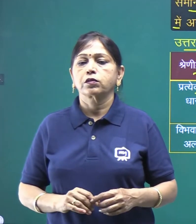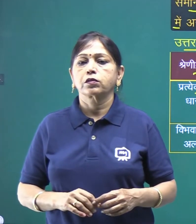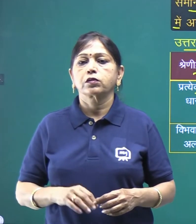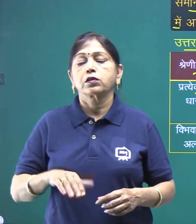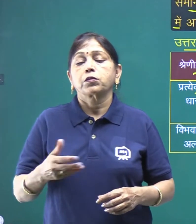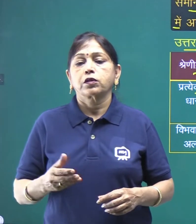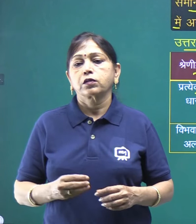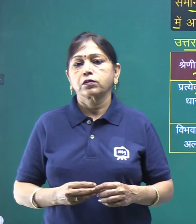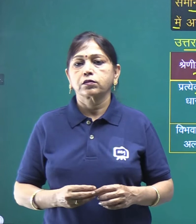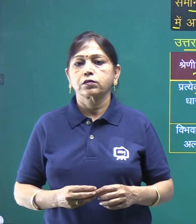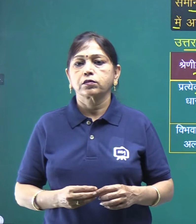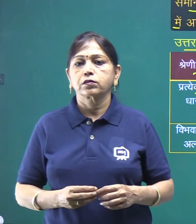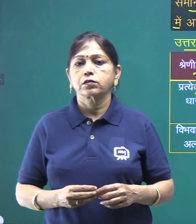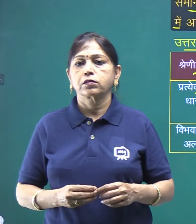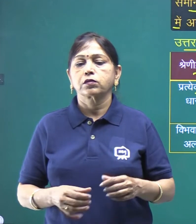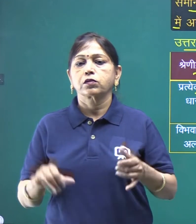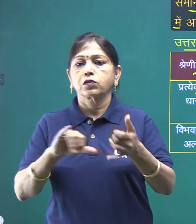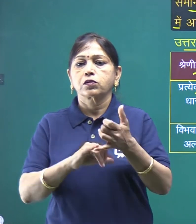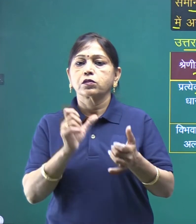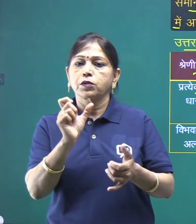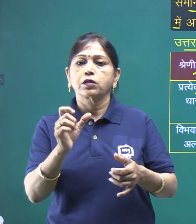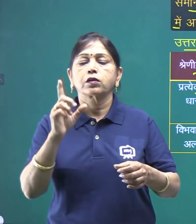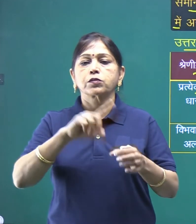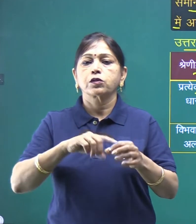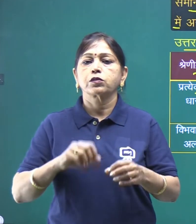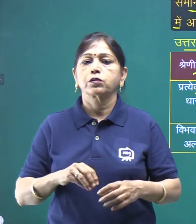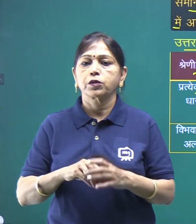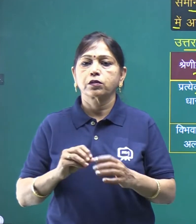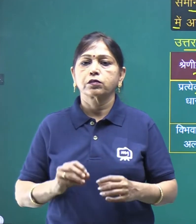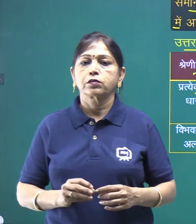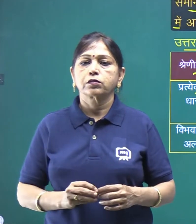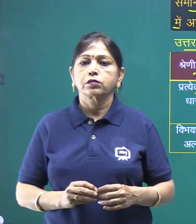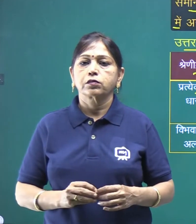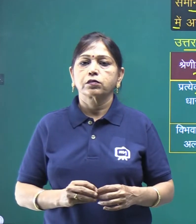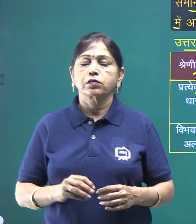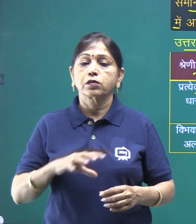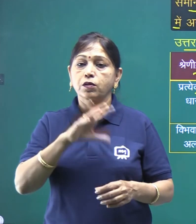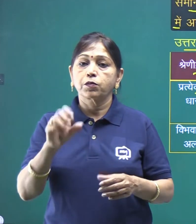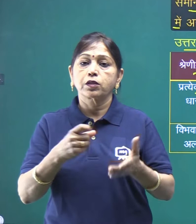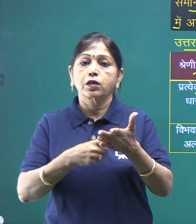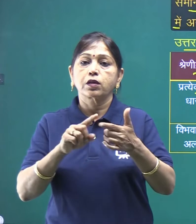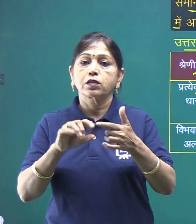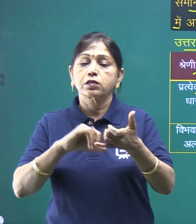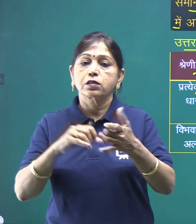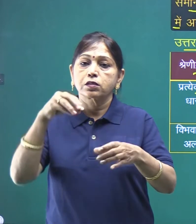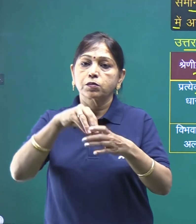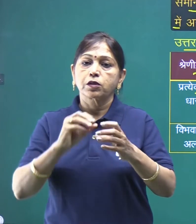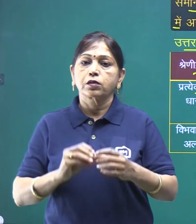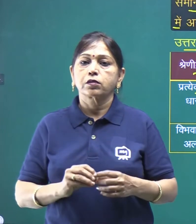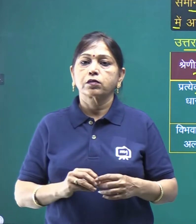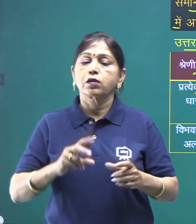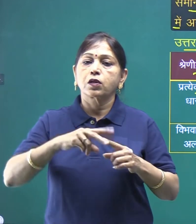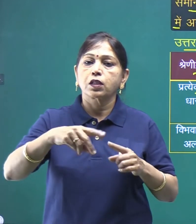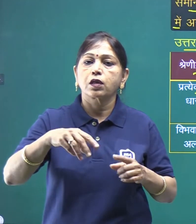जबकि समांतर क्रम संयोजन में प्रत्येक प्रतिरोध में धारा